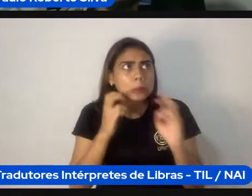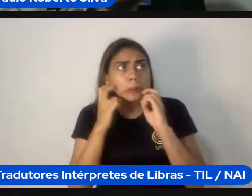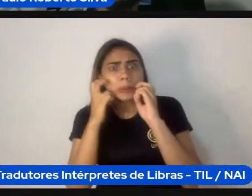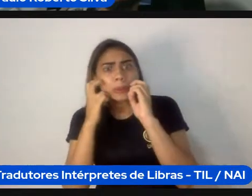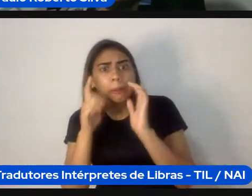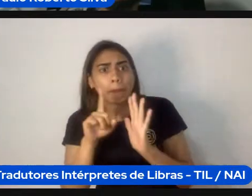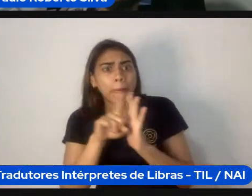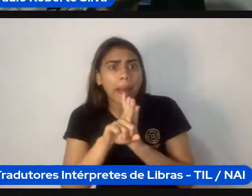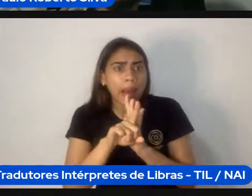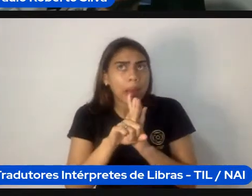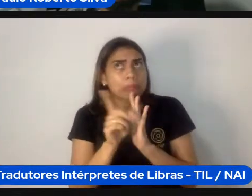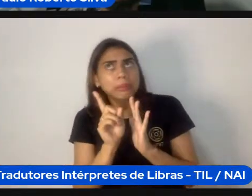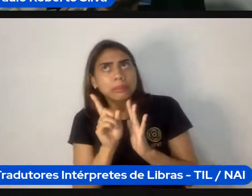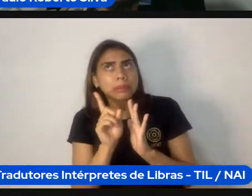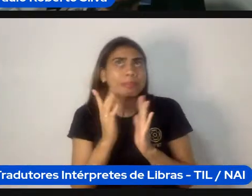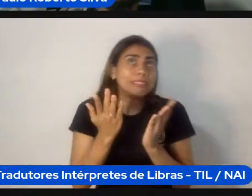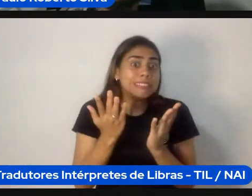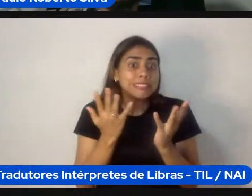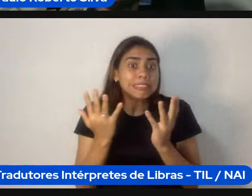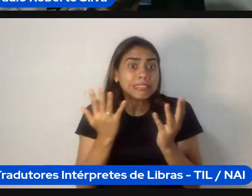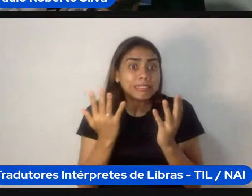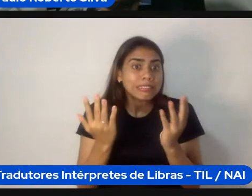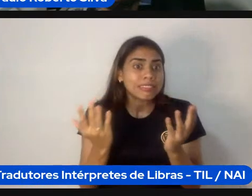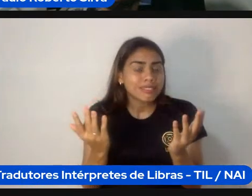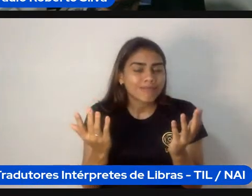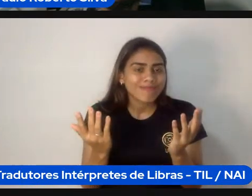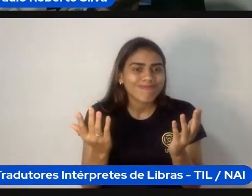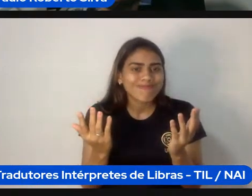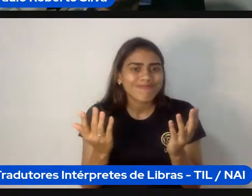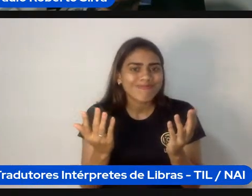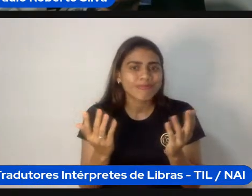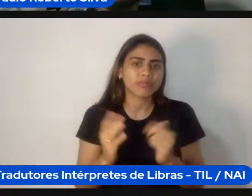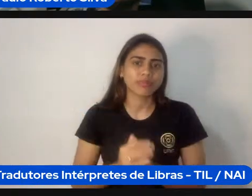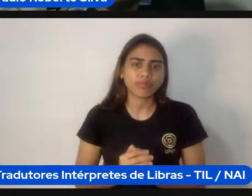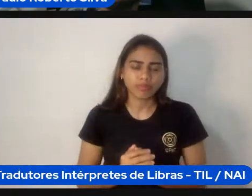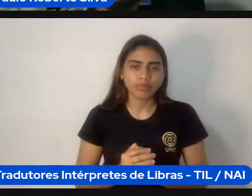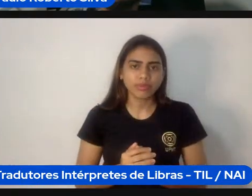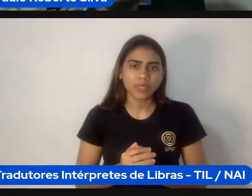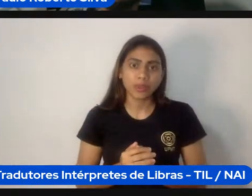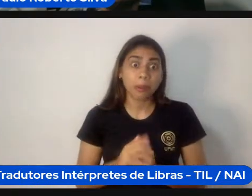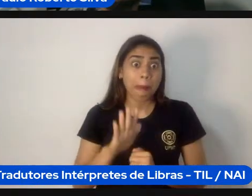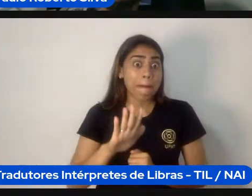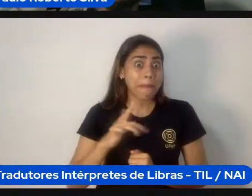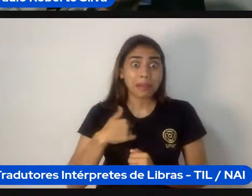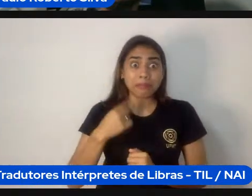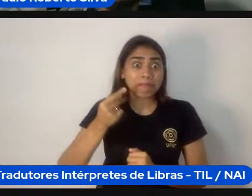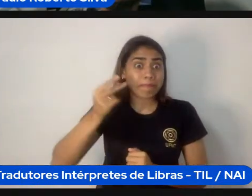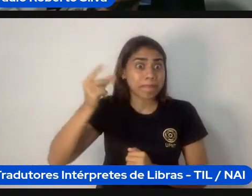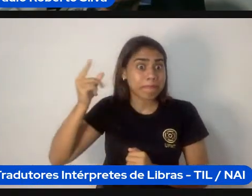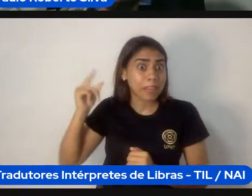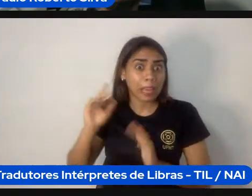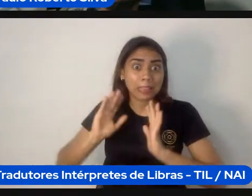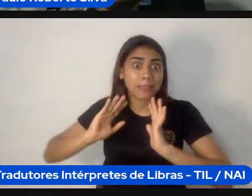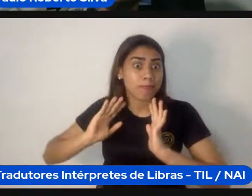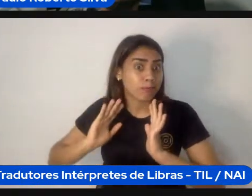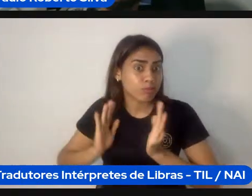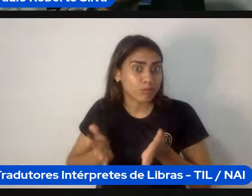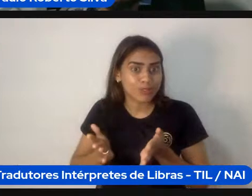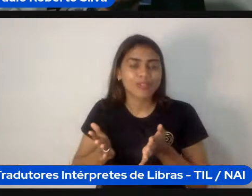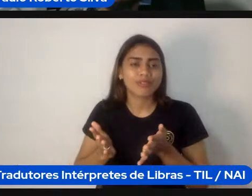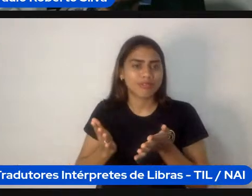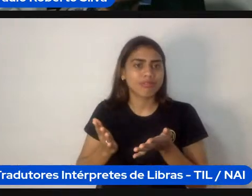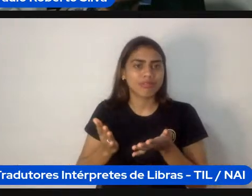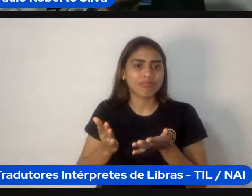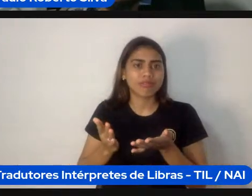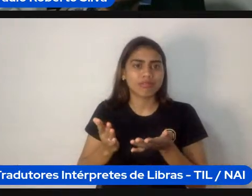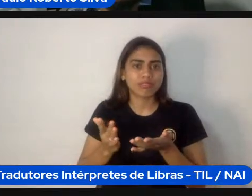tempo que eu lido com isso e quão natural poderia ser, mas estava com a mãe também, será que eles iam ficar chateados